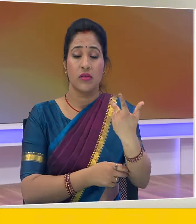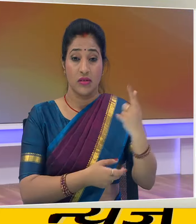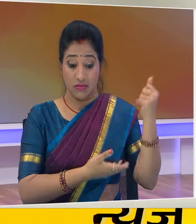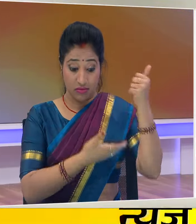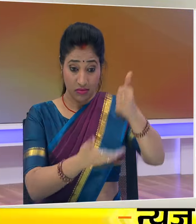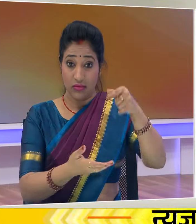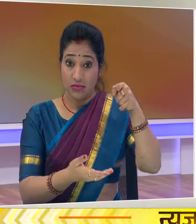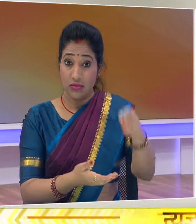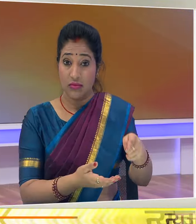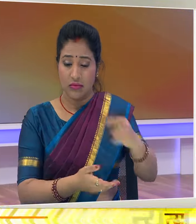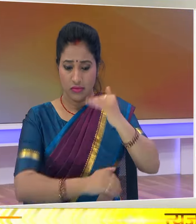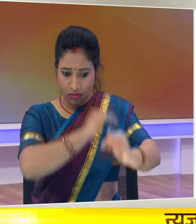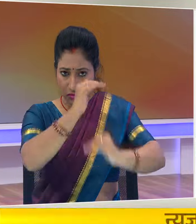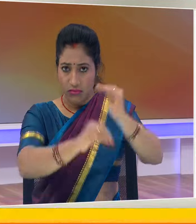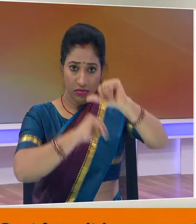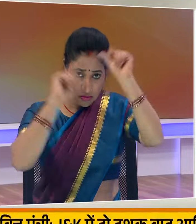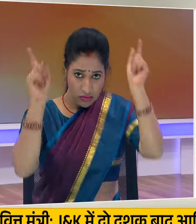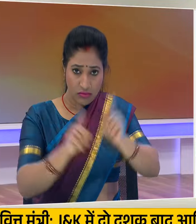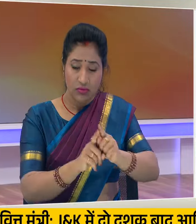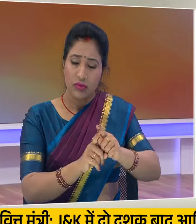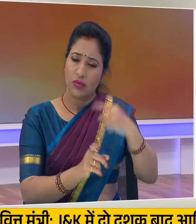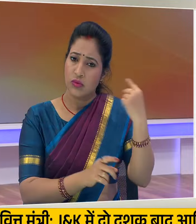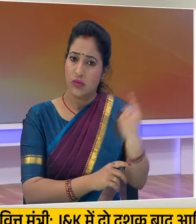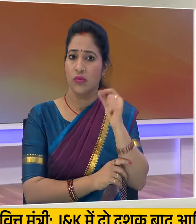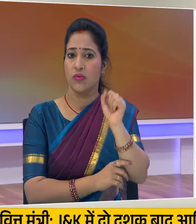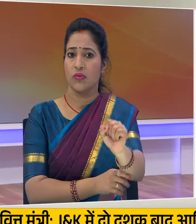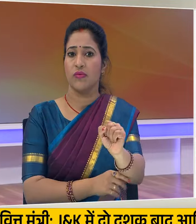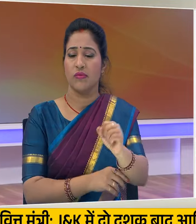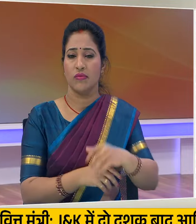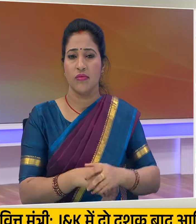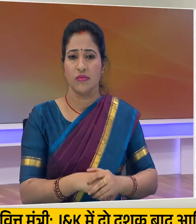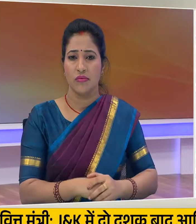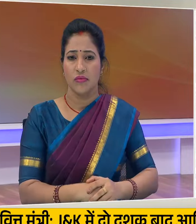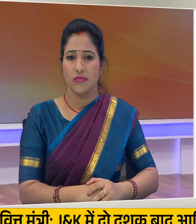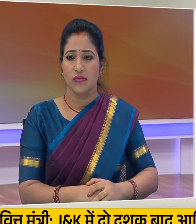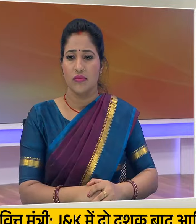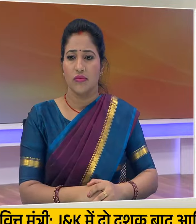बजट विकसित भारत के लिए है।